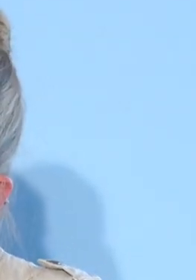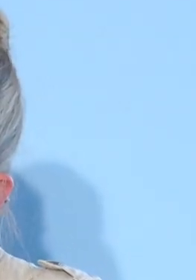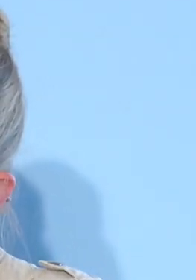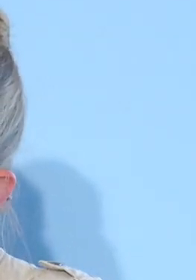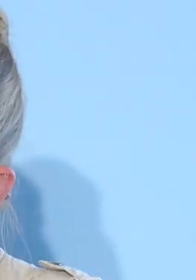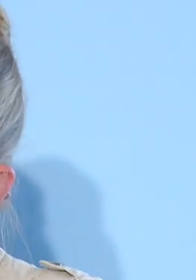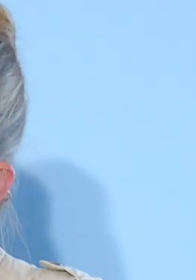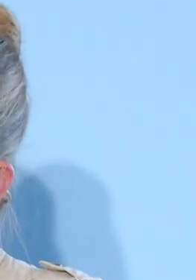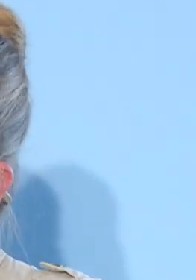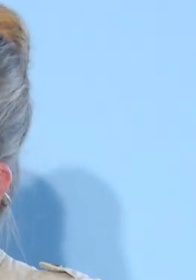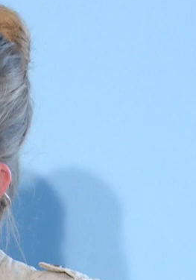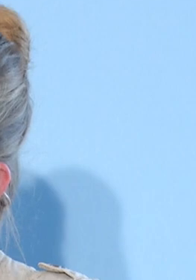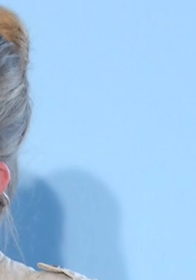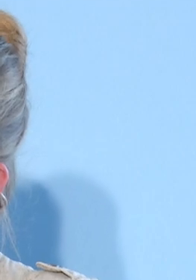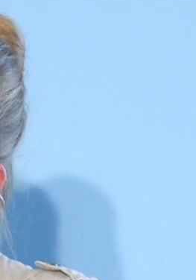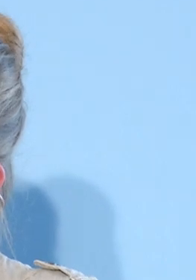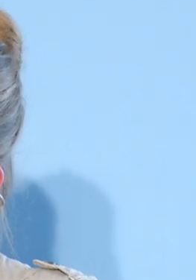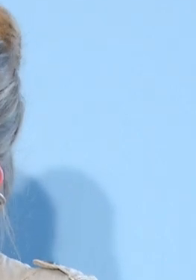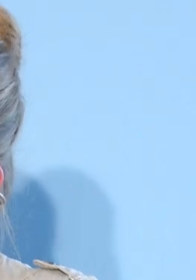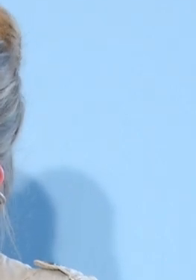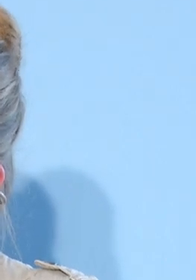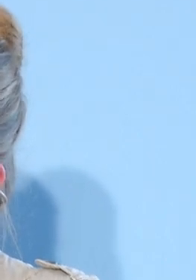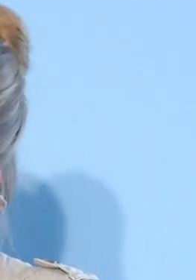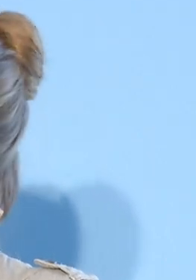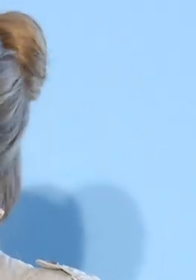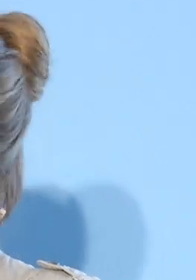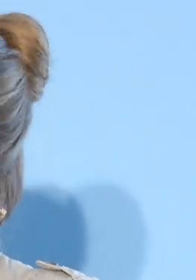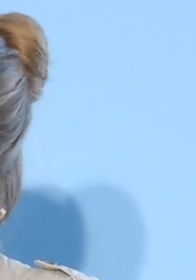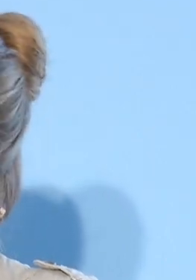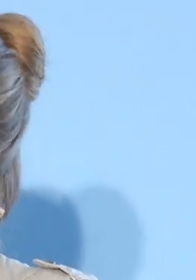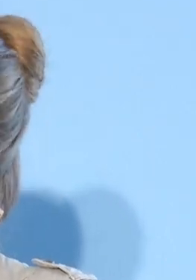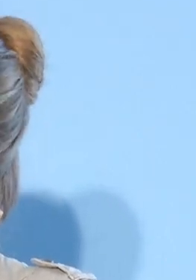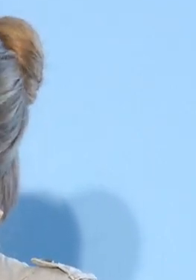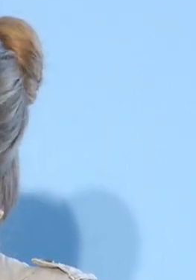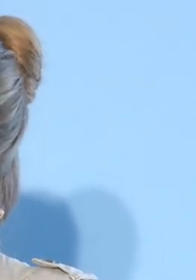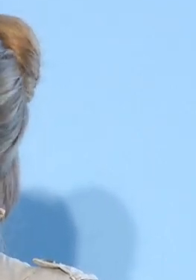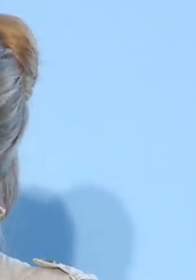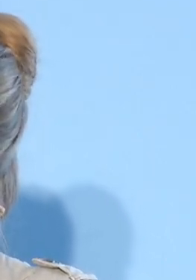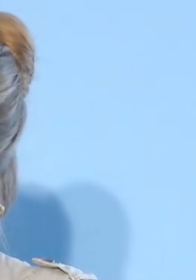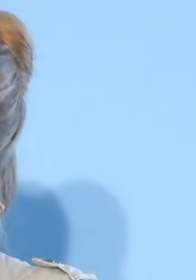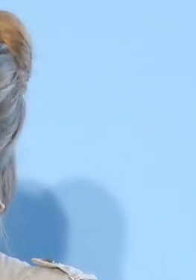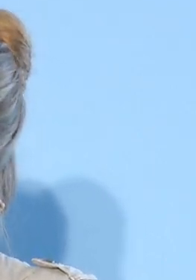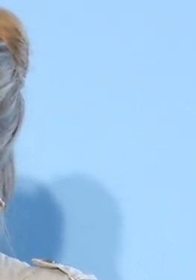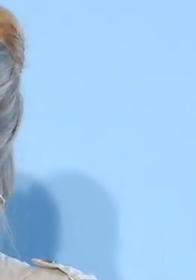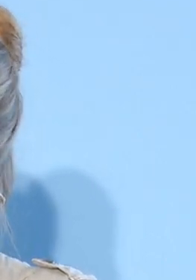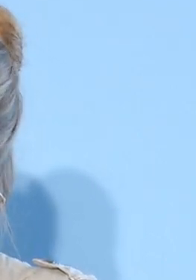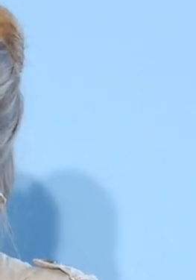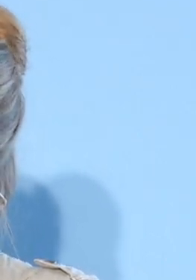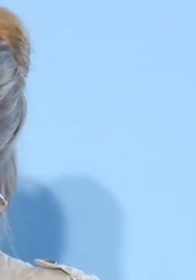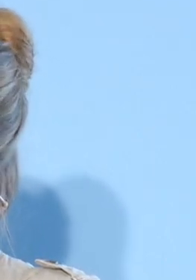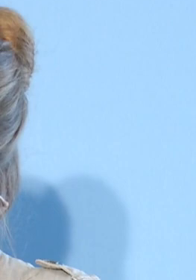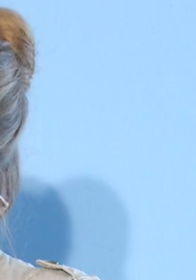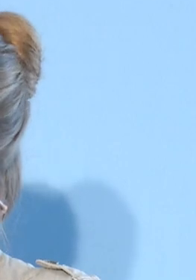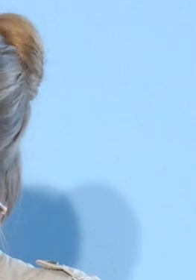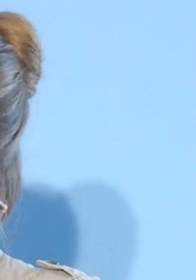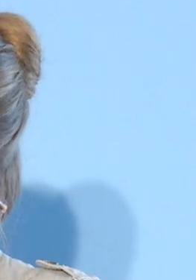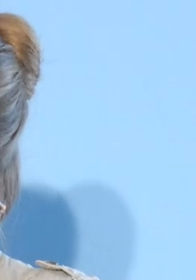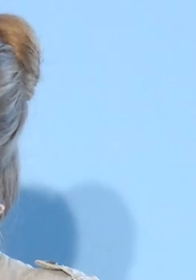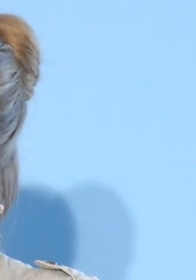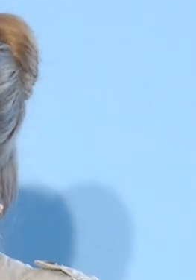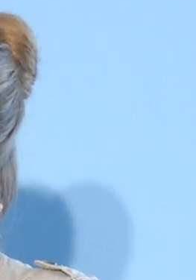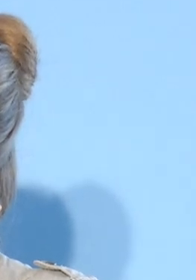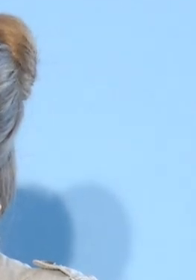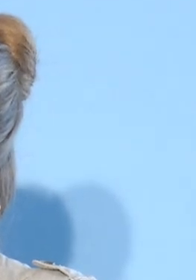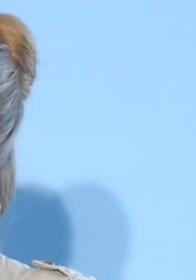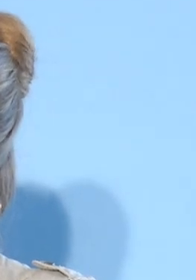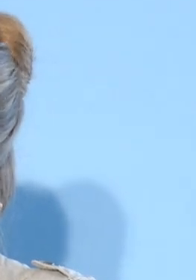vardagliga resandet, då kanske det är mera i parkeringar man ska satsa på, att man har sin cykel parkerad vid stationen. Och då behövs det ju bra parkeringslösningar.